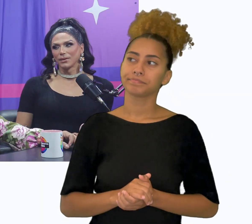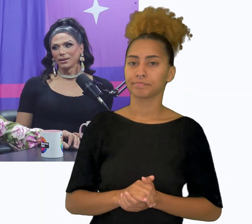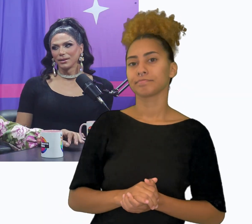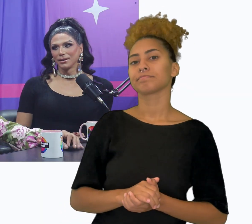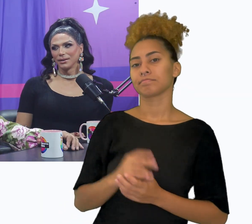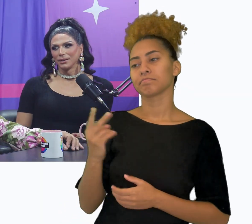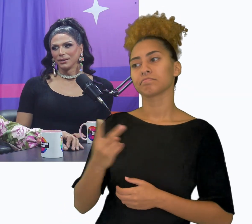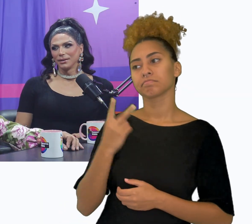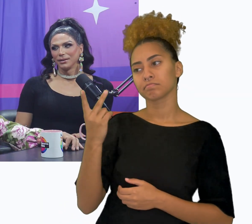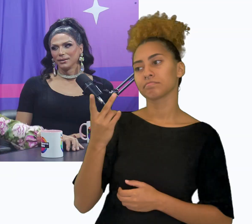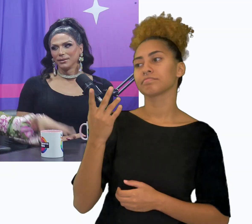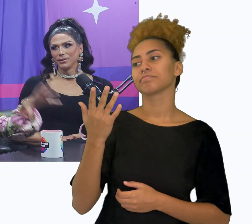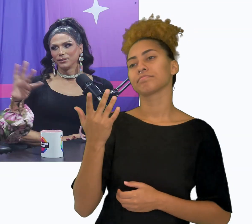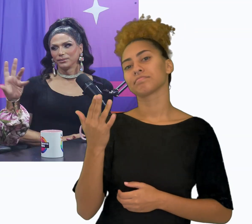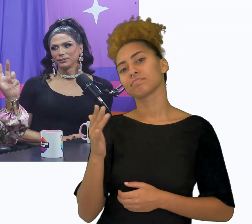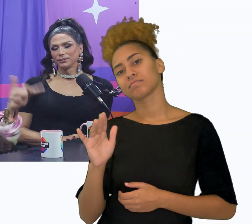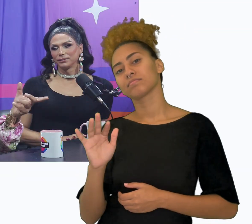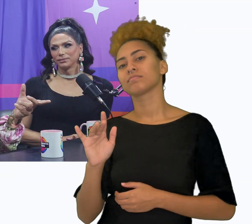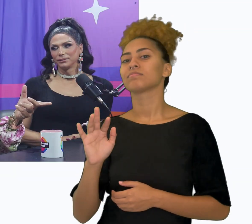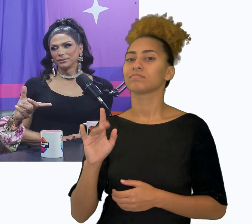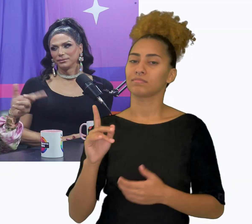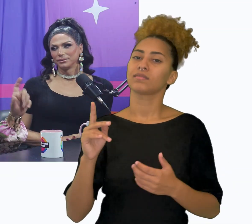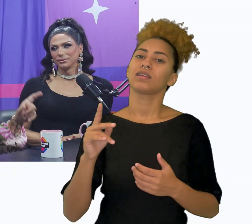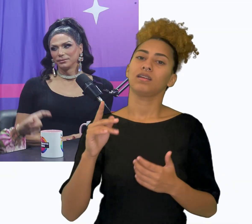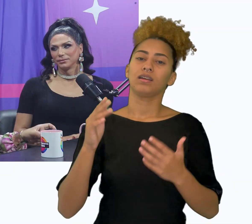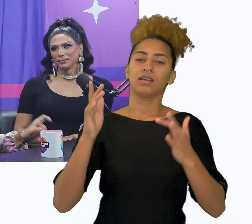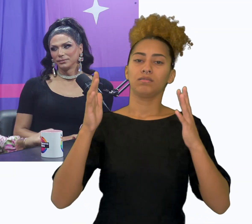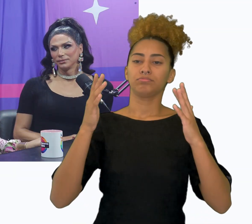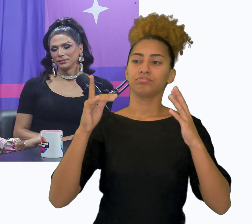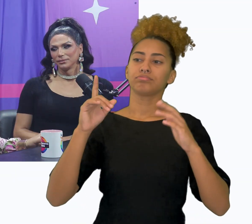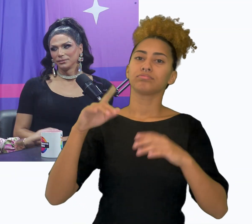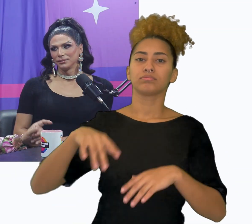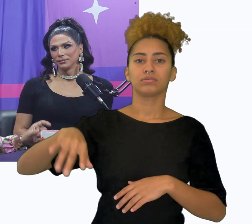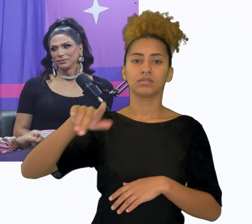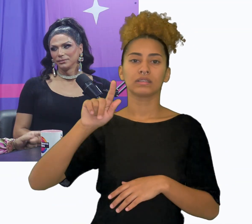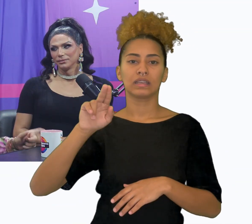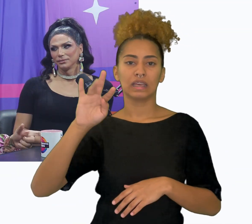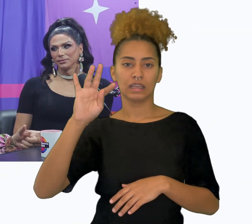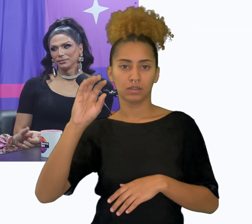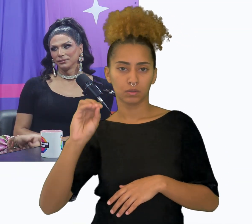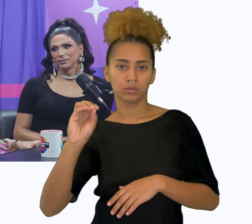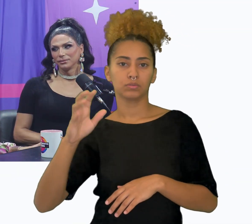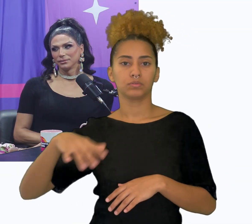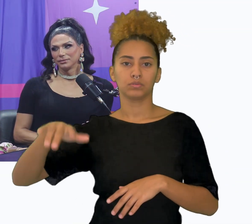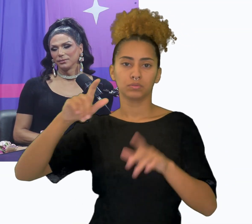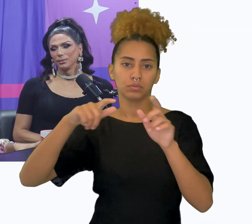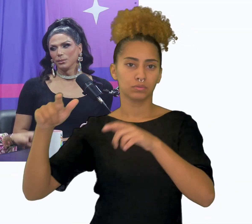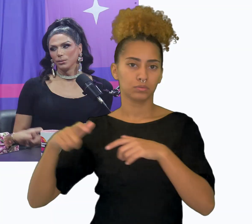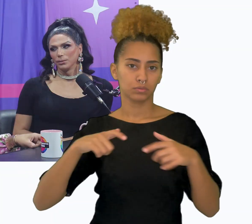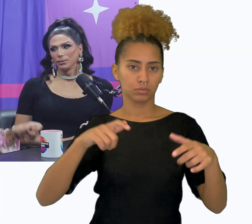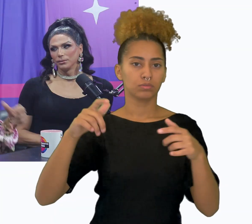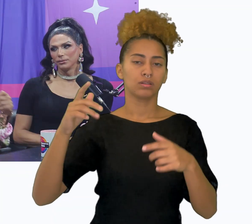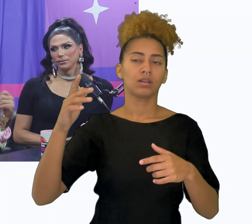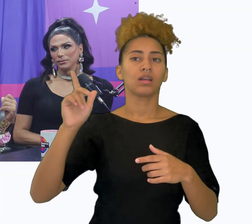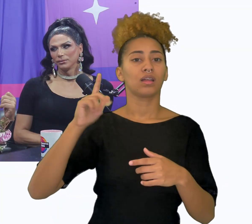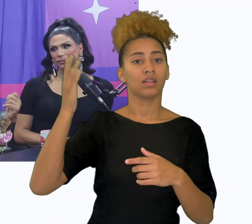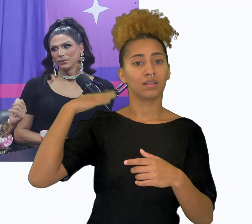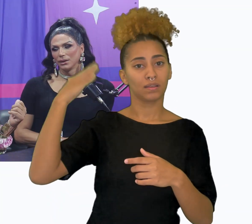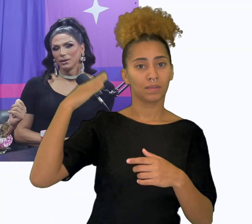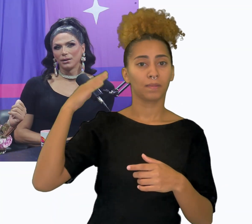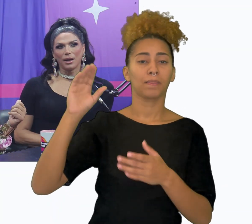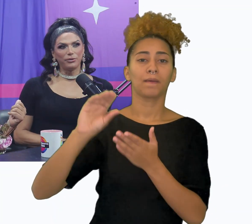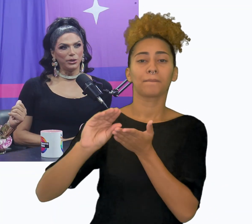Eu acho que é defasada, assim, nos guetos. As boates continuam pagando ainda valores que a